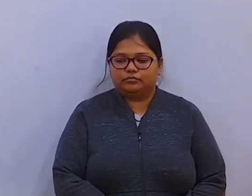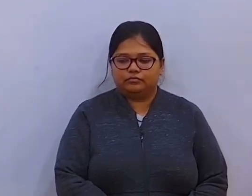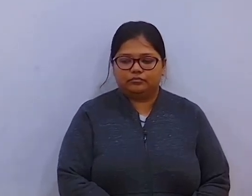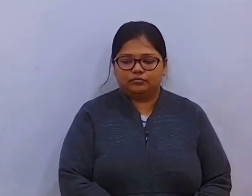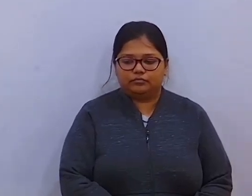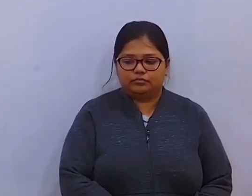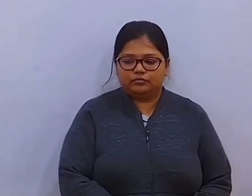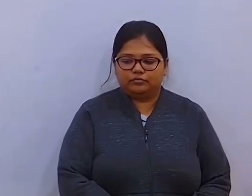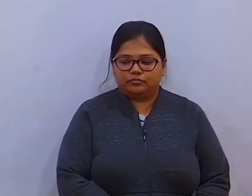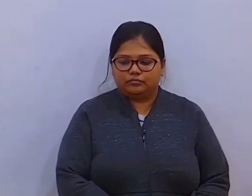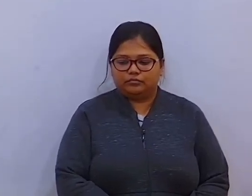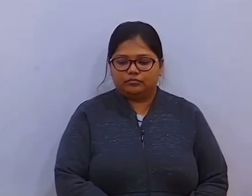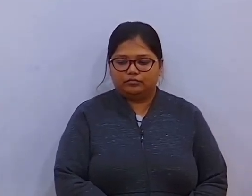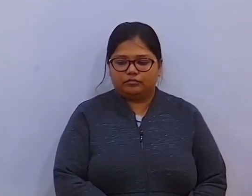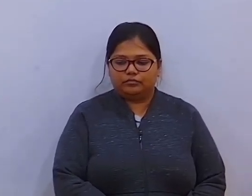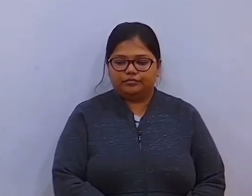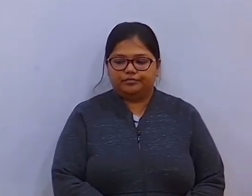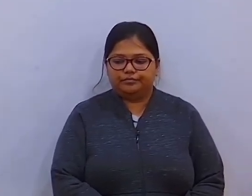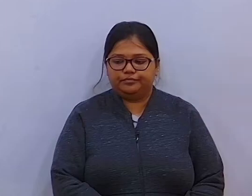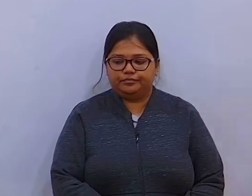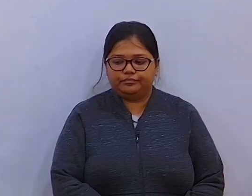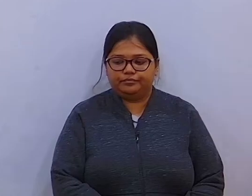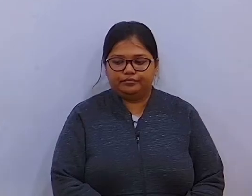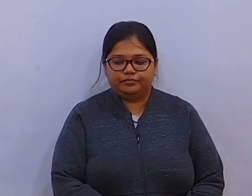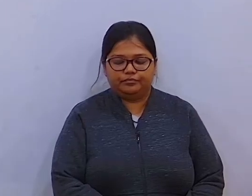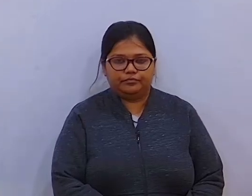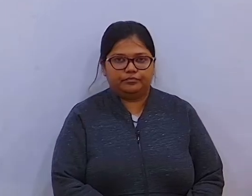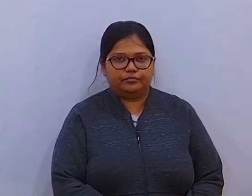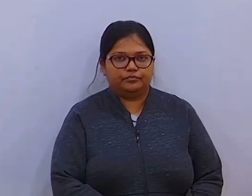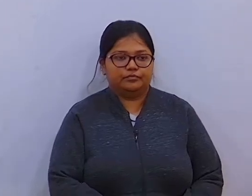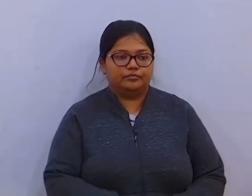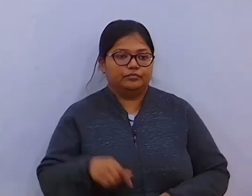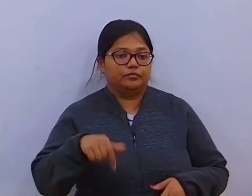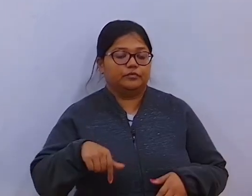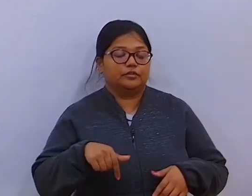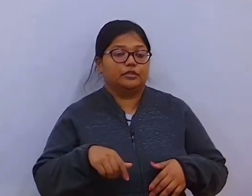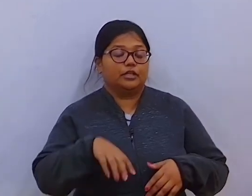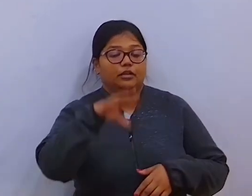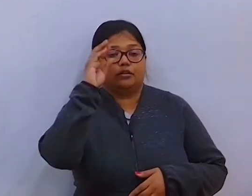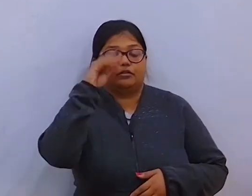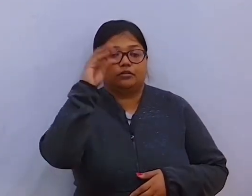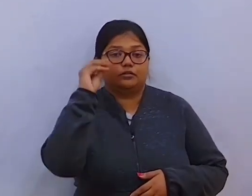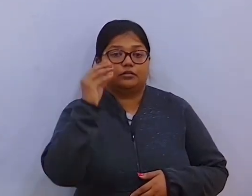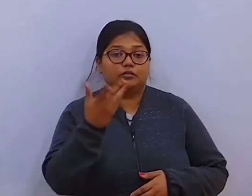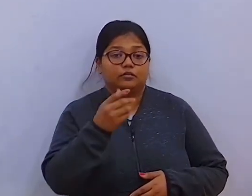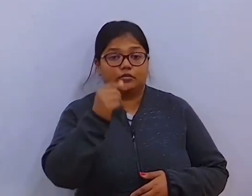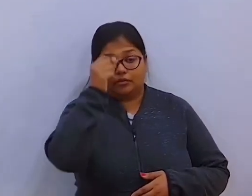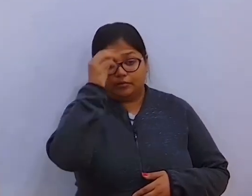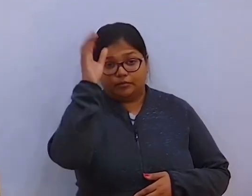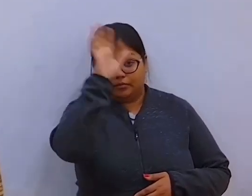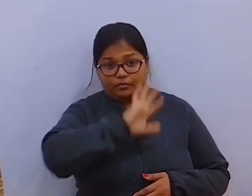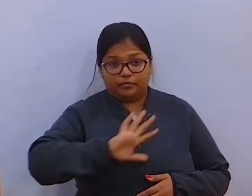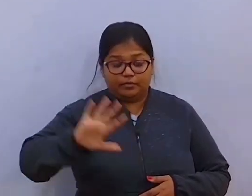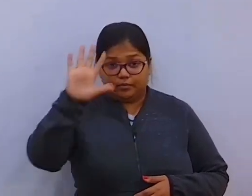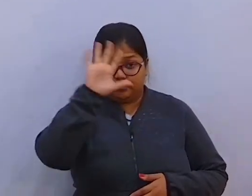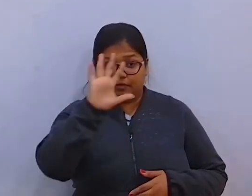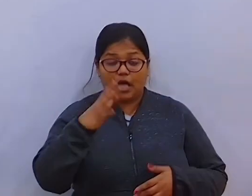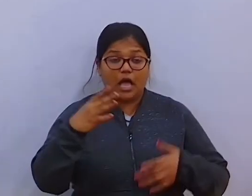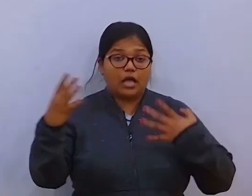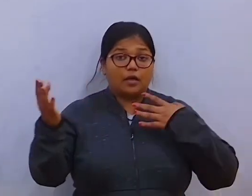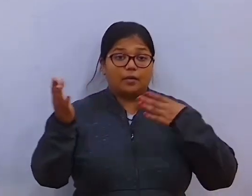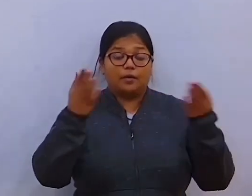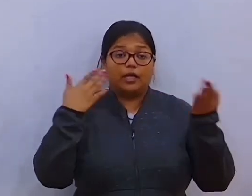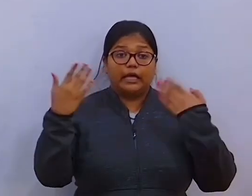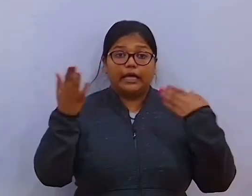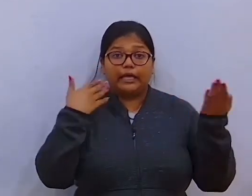ठीक है, चलो आगे बढ़ते हैं। आज हम पढ़ेंगे भारतीय जलवायु या मानसून। ठीक है, तो कैसे हमारे भारत